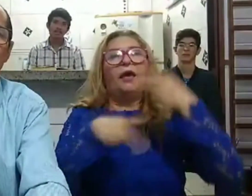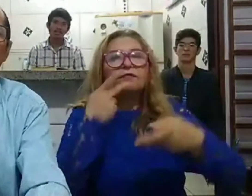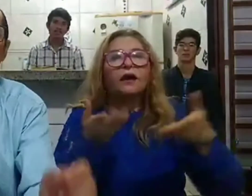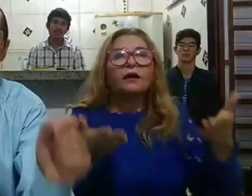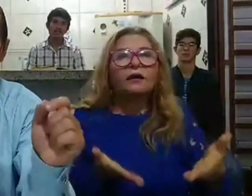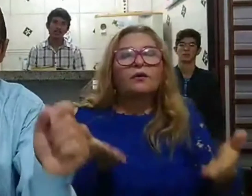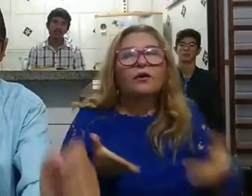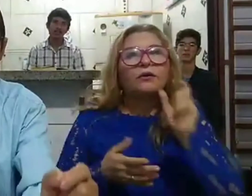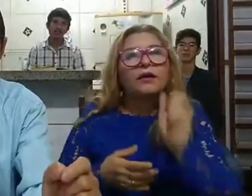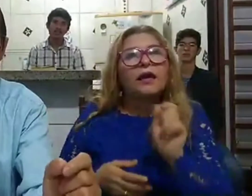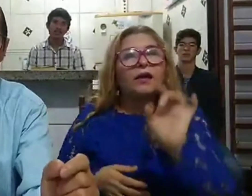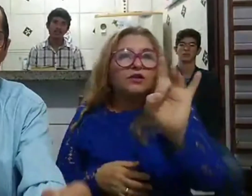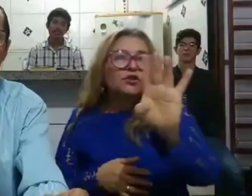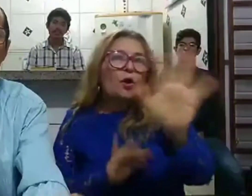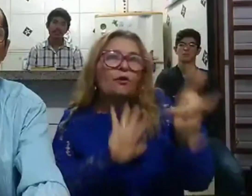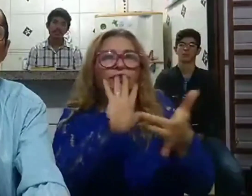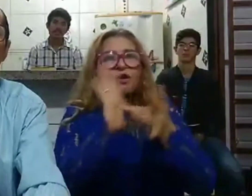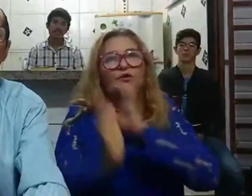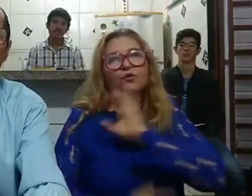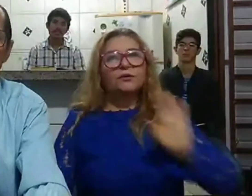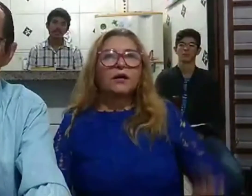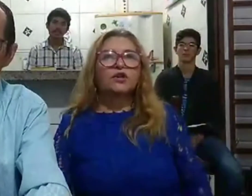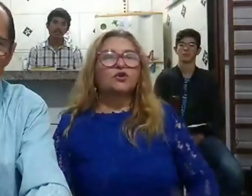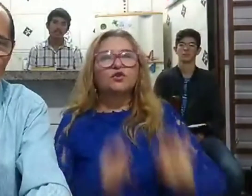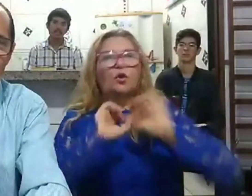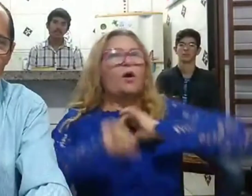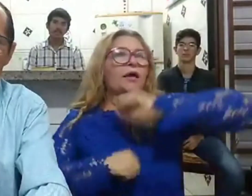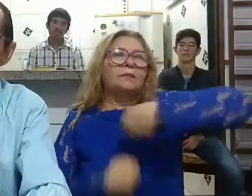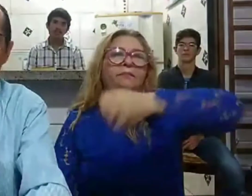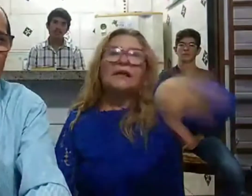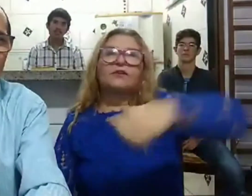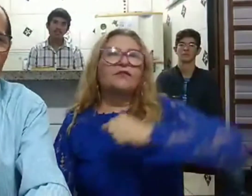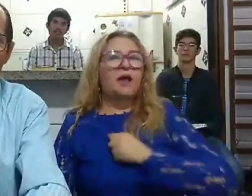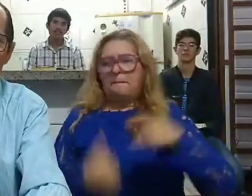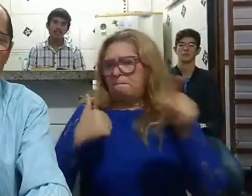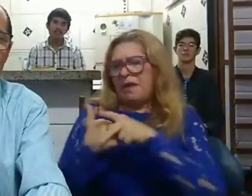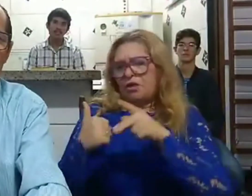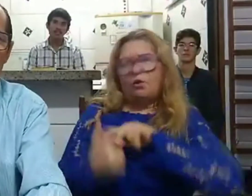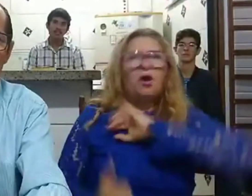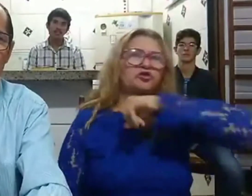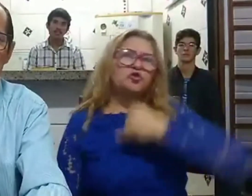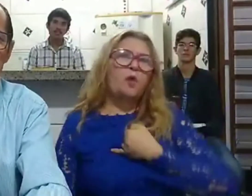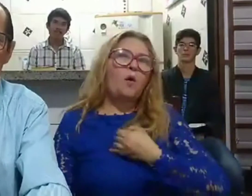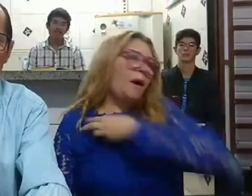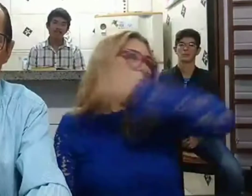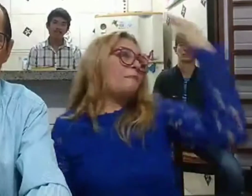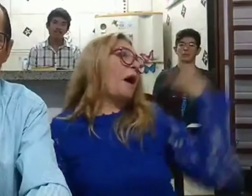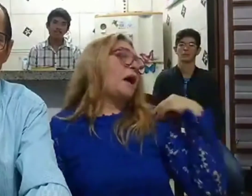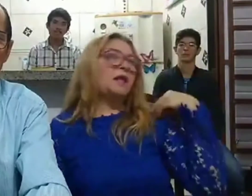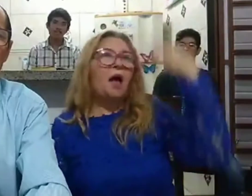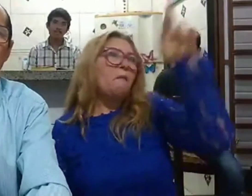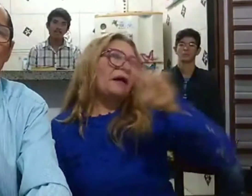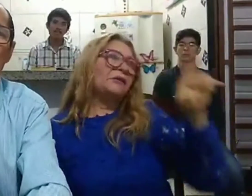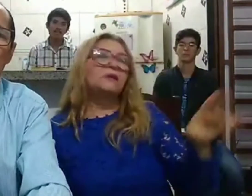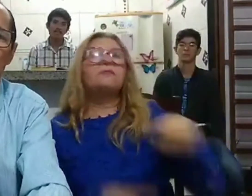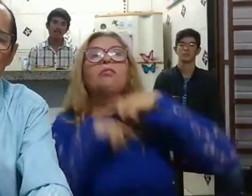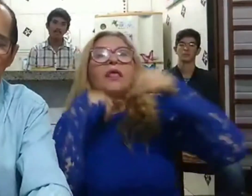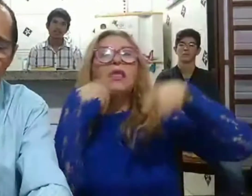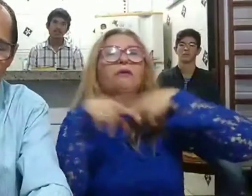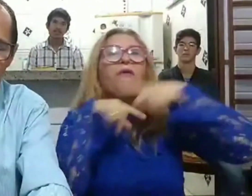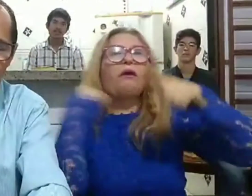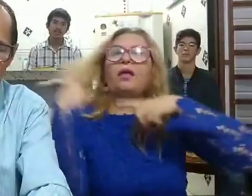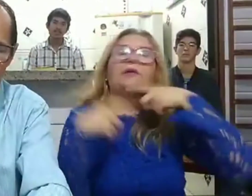aqui que é só Jesus Cristo quem salva. Nem Pedro, nem João, nem Maria, nem Padre Cícero, nem qualquer